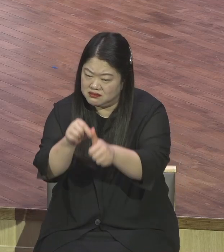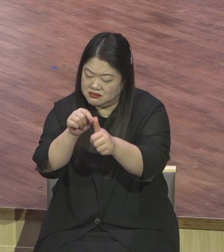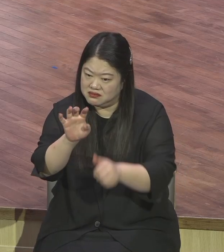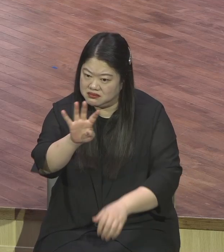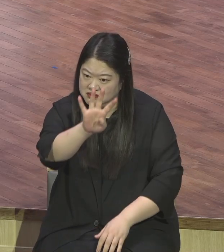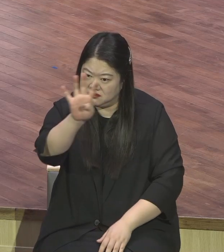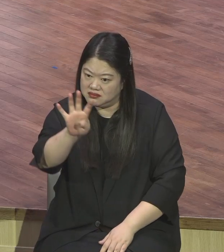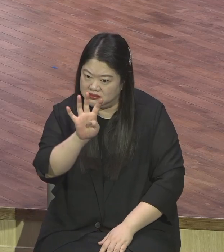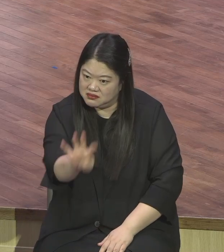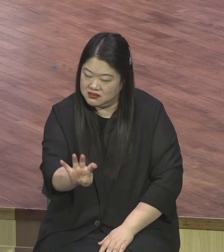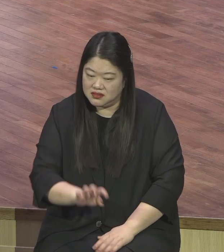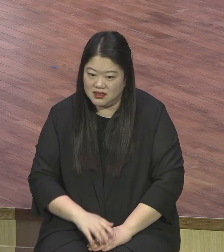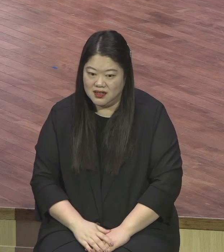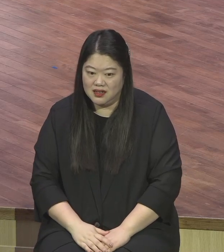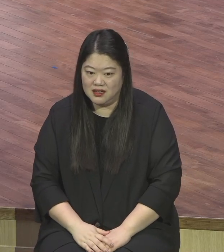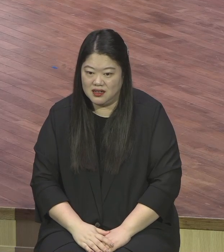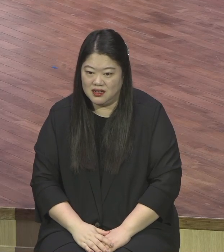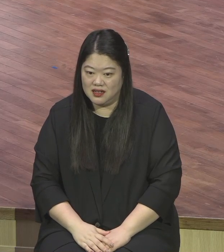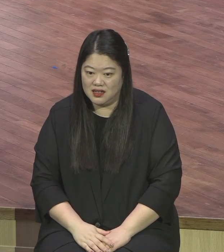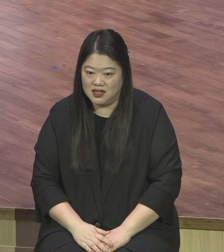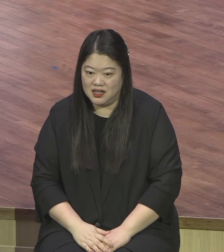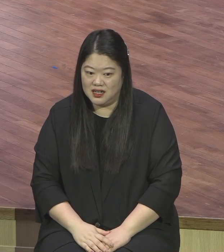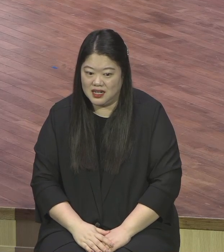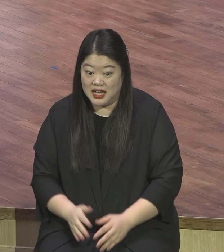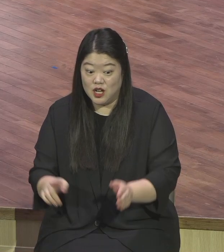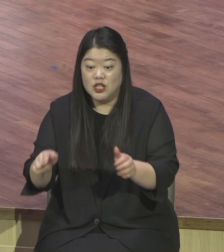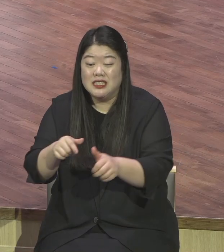구원 받은 사람 그런 거 저절로 안 되게 돼 있어.